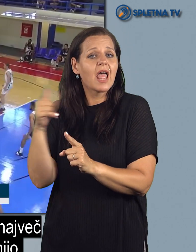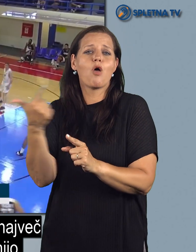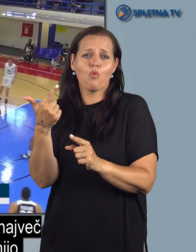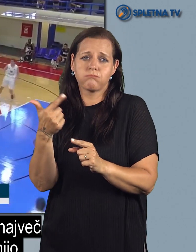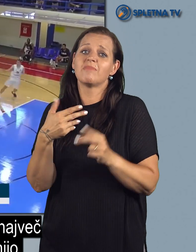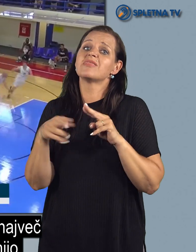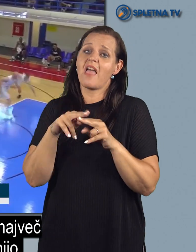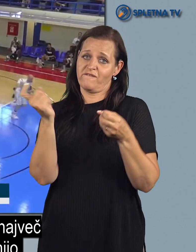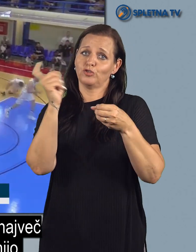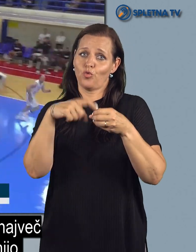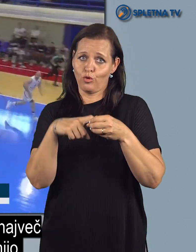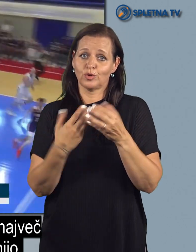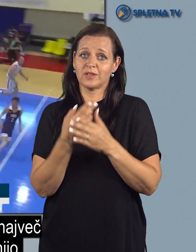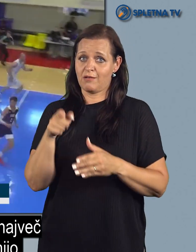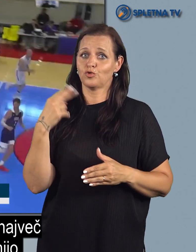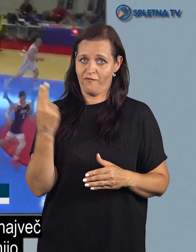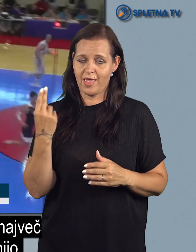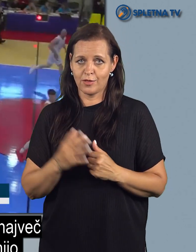Slovenijo.